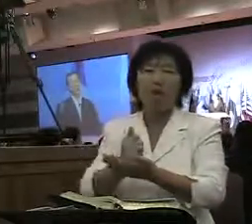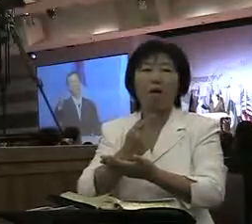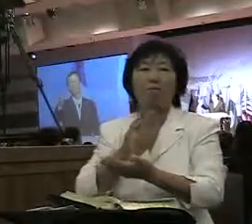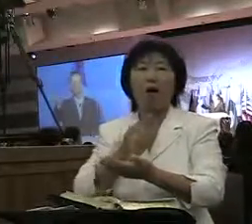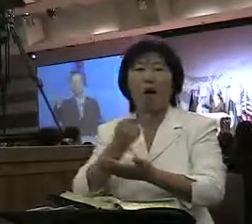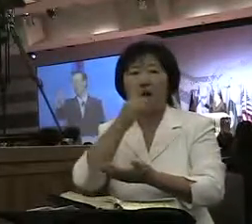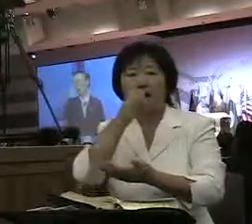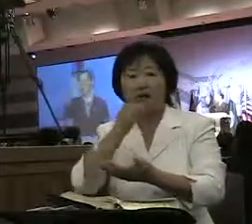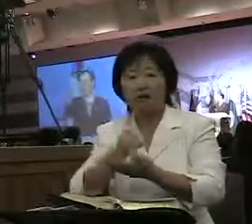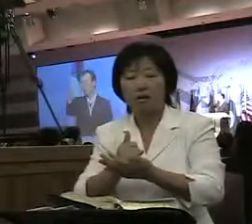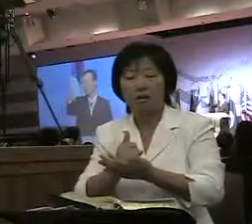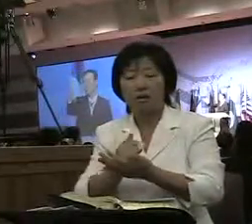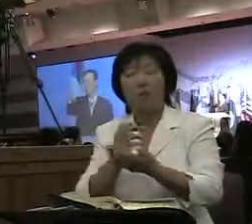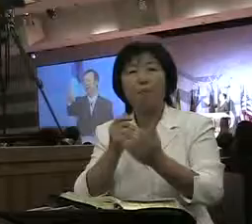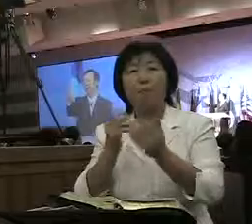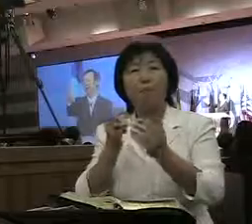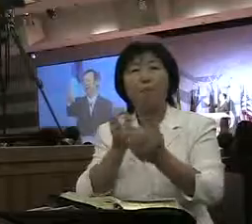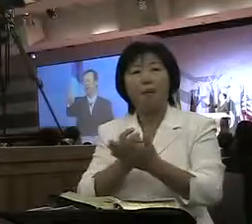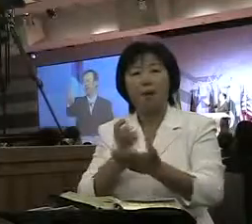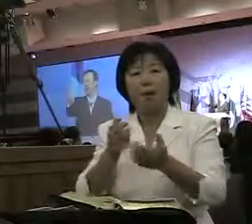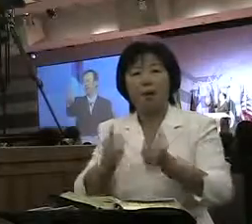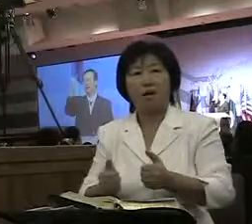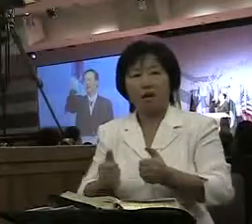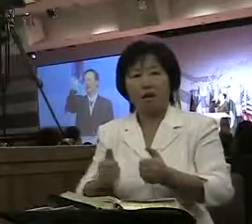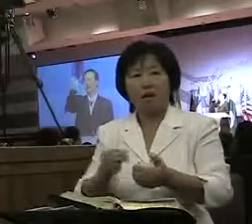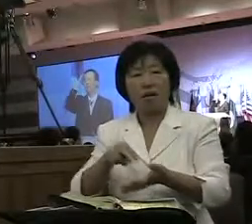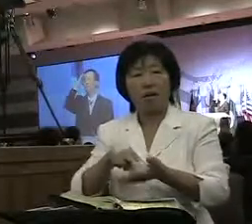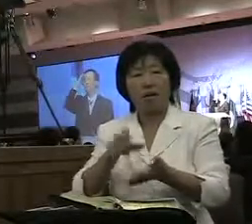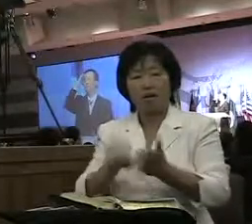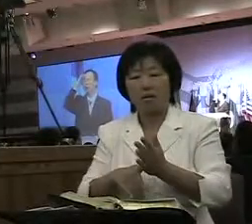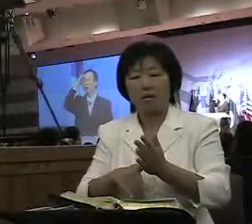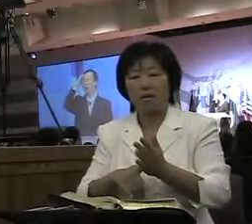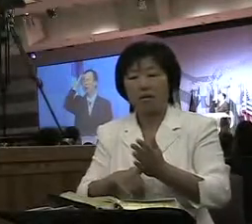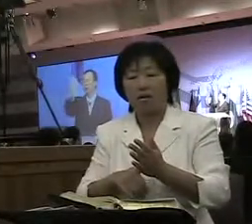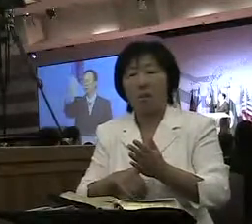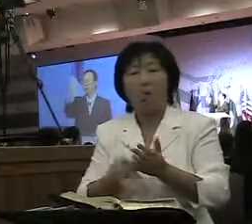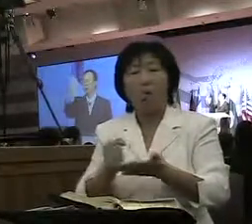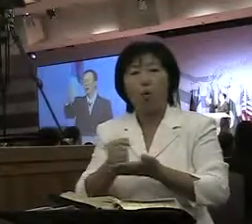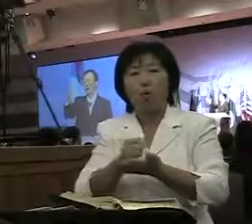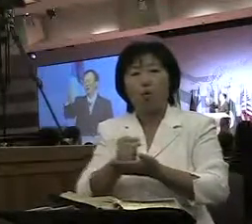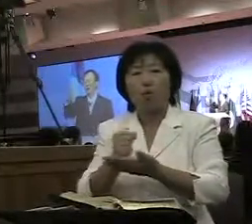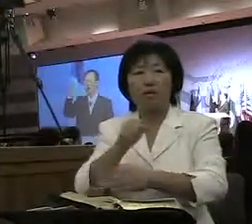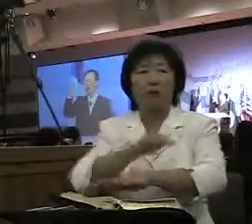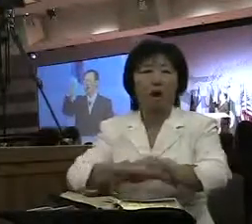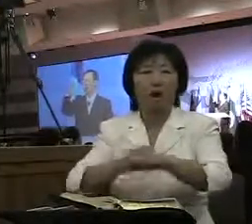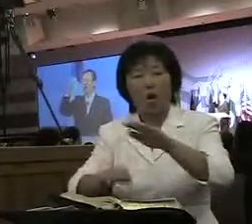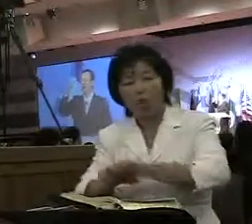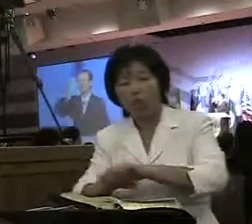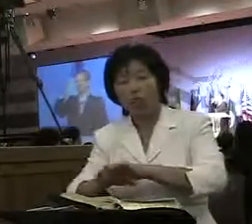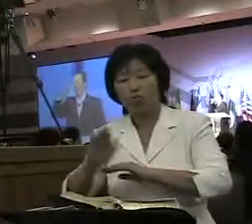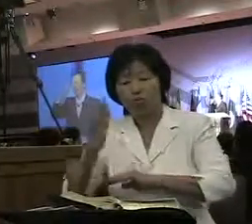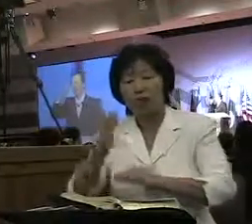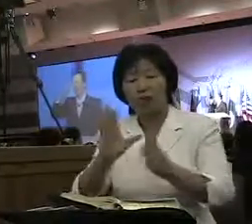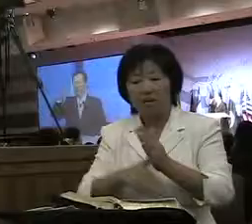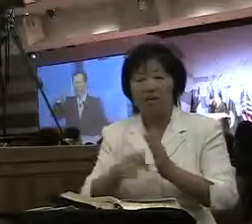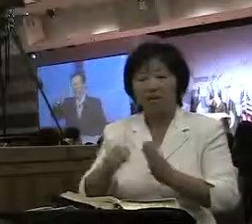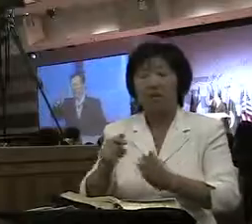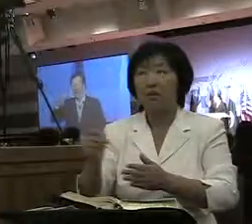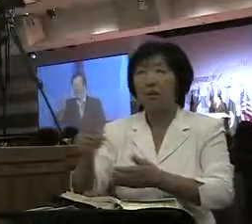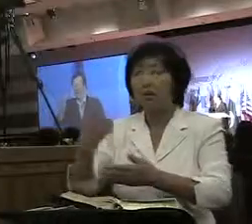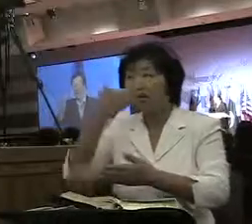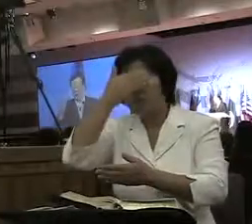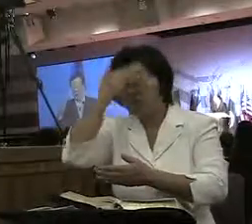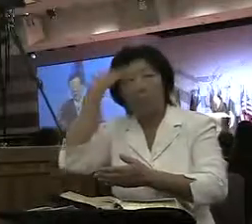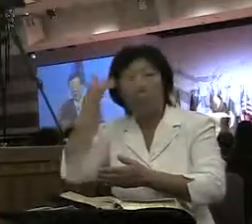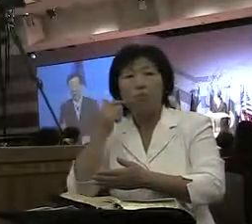때 그 앞날이 좌우되는 순간입니다. 그때 그의 운명이 좌우되는 순간입니다. 저는 그들을 섬기는,